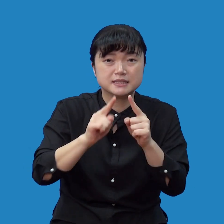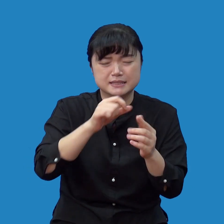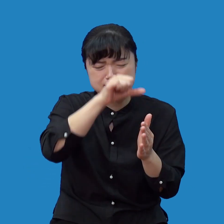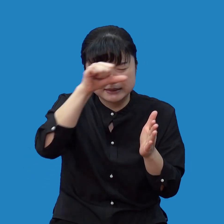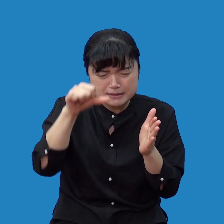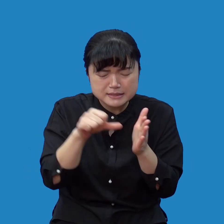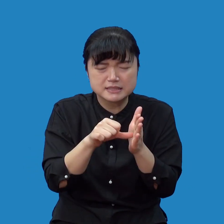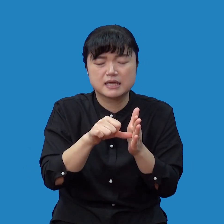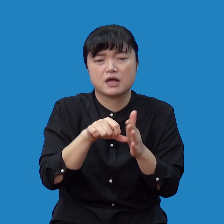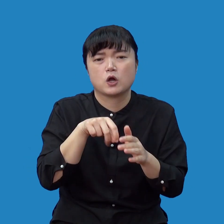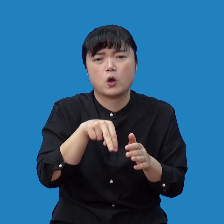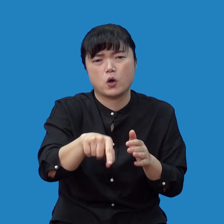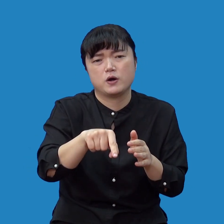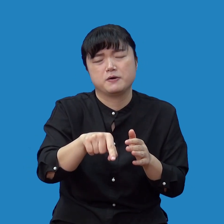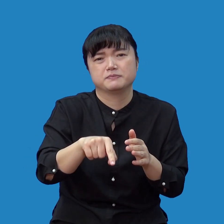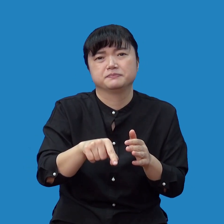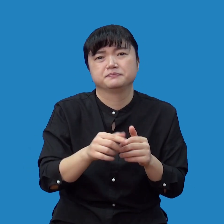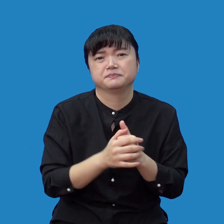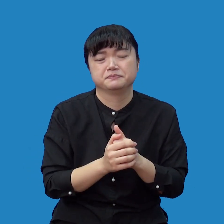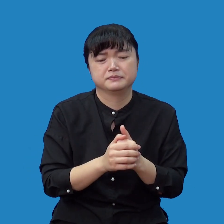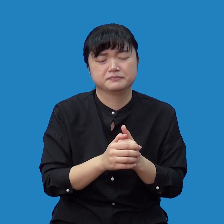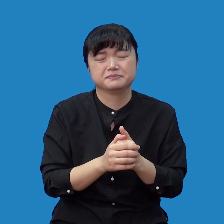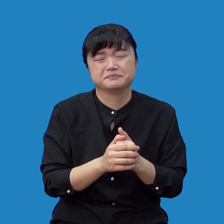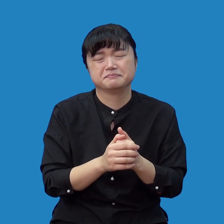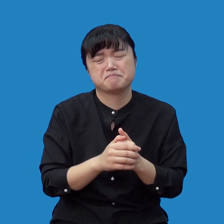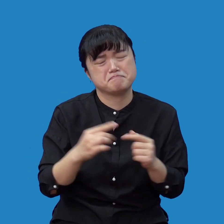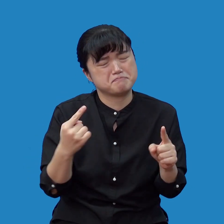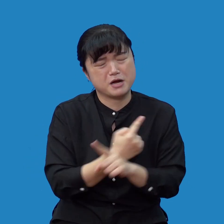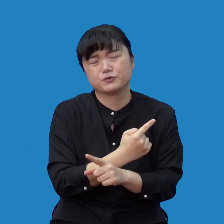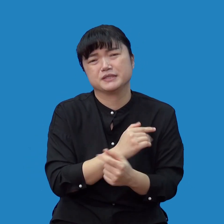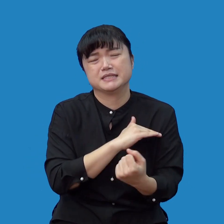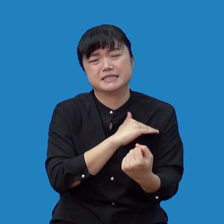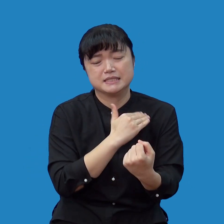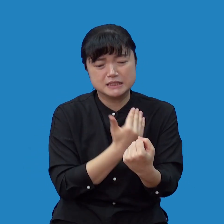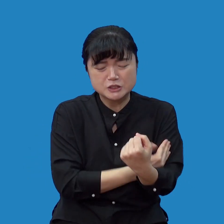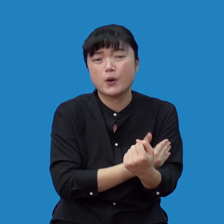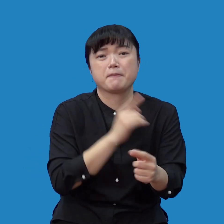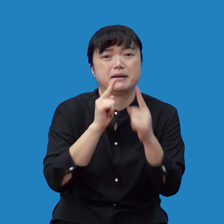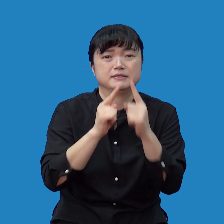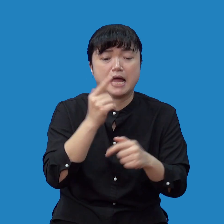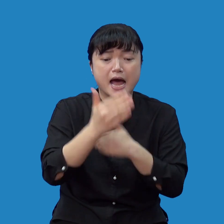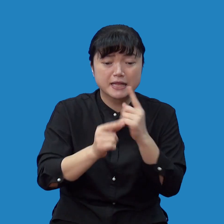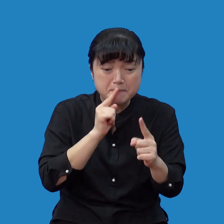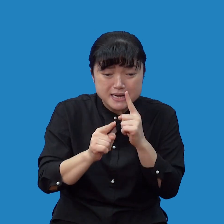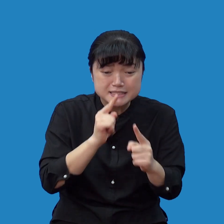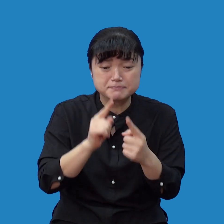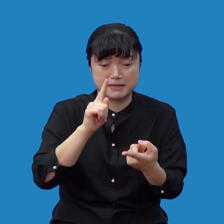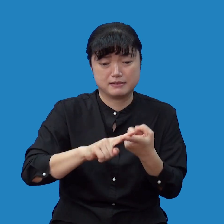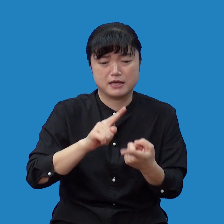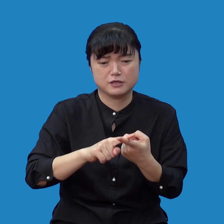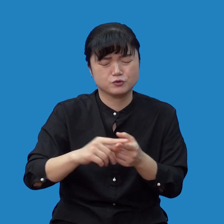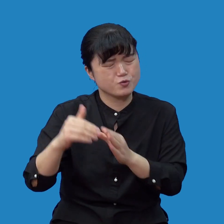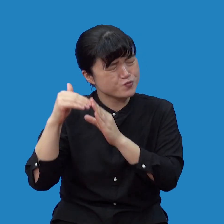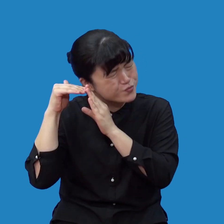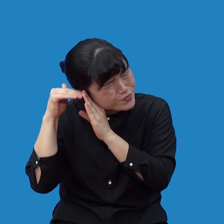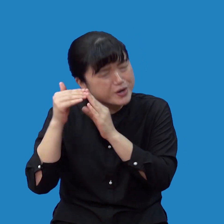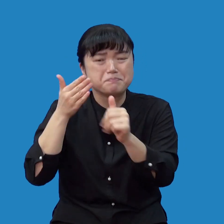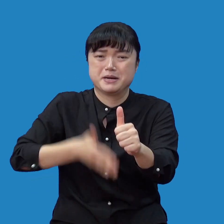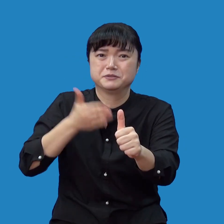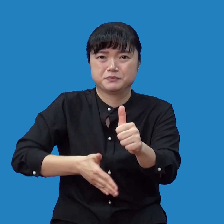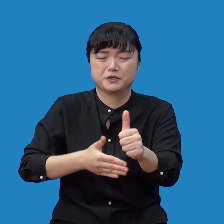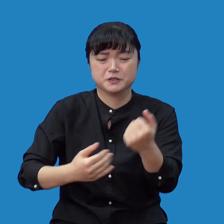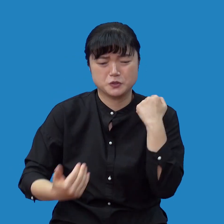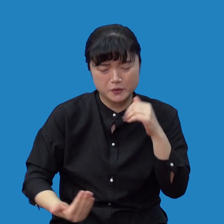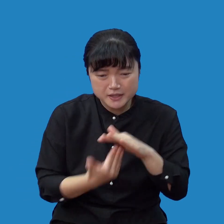있는 능력의 말씀이기 때문입니다. 성도 여러분, 하나님의 말씀에 대하여 귀를 여십시오. 전능하신